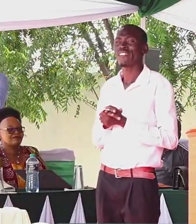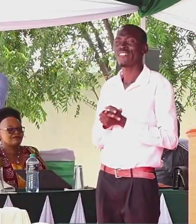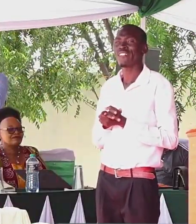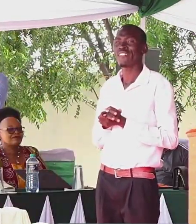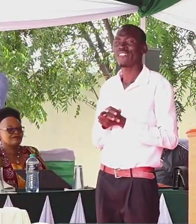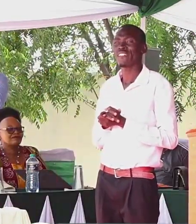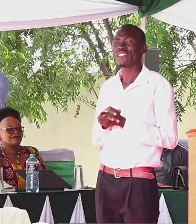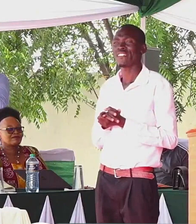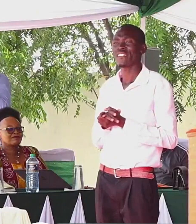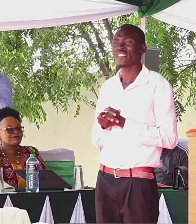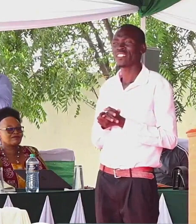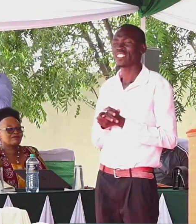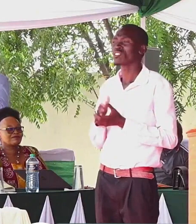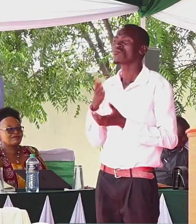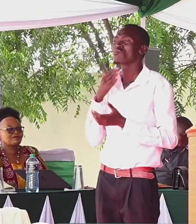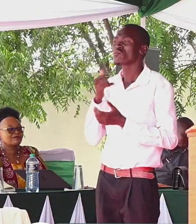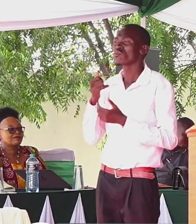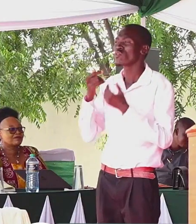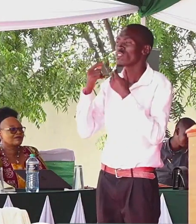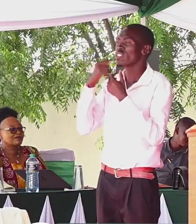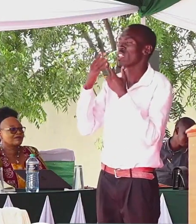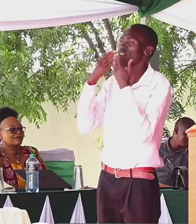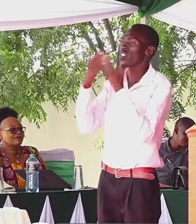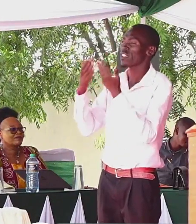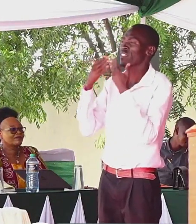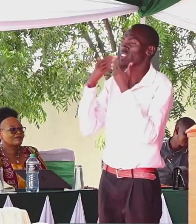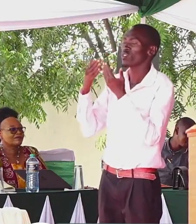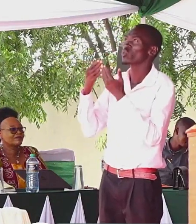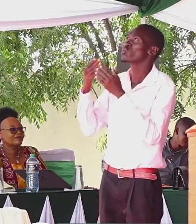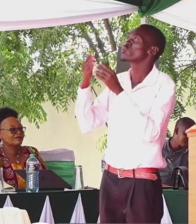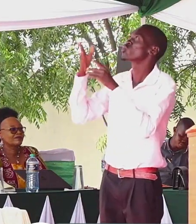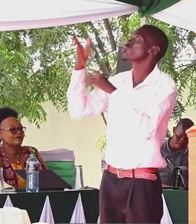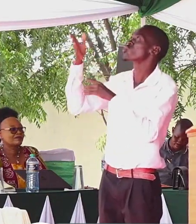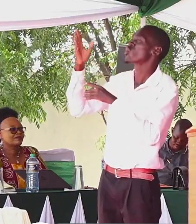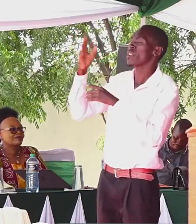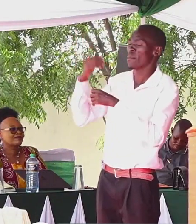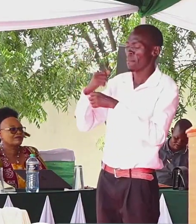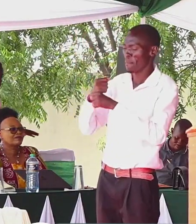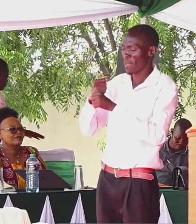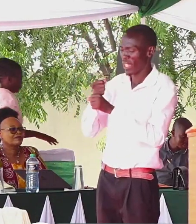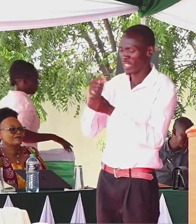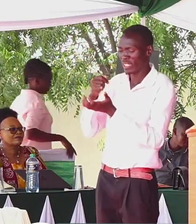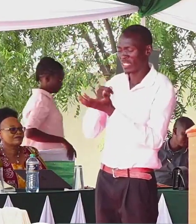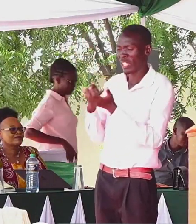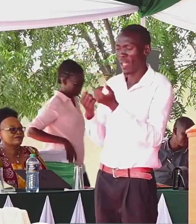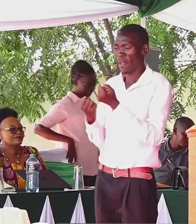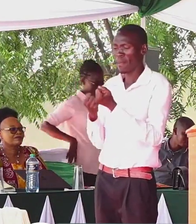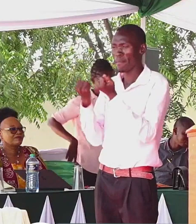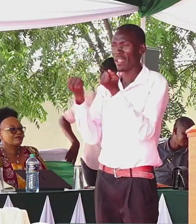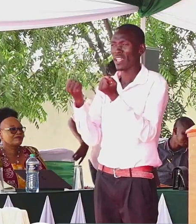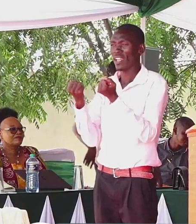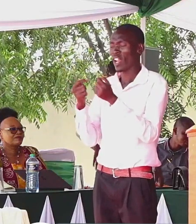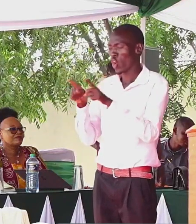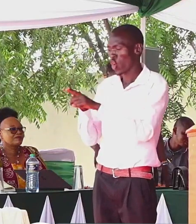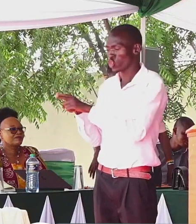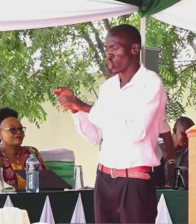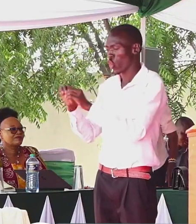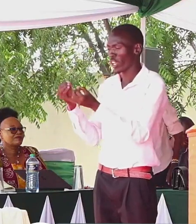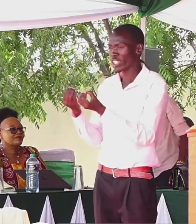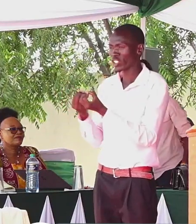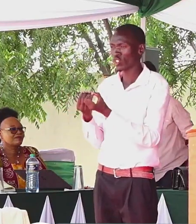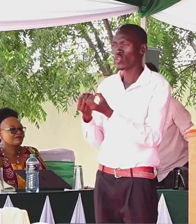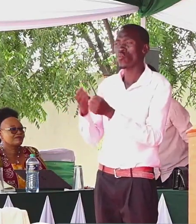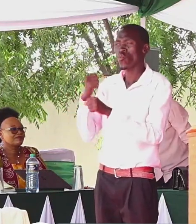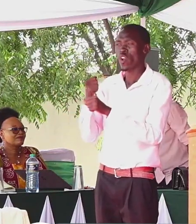I would say thank you very much to God. He has made it happen, and also the partners that worked with